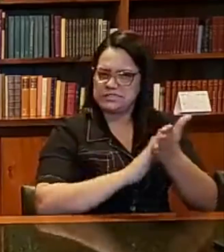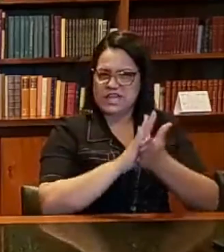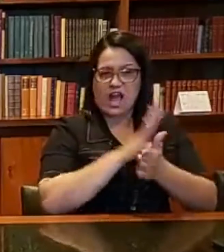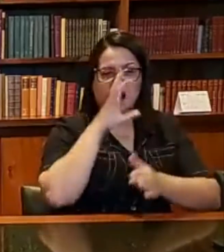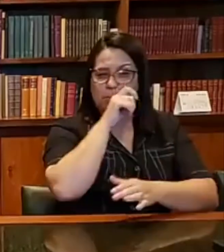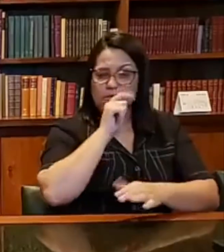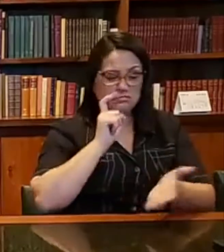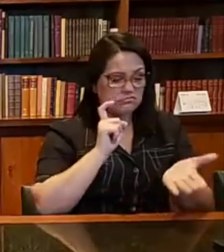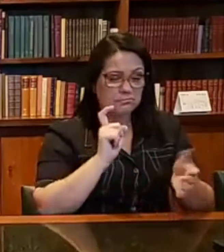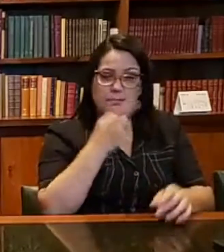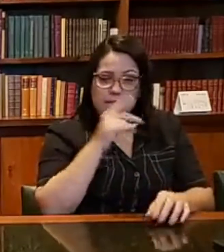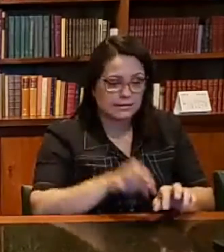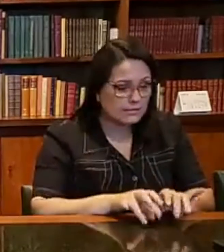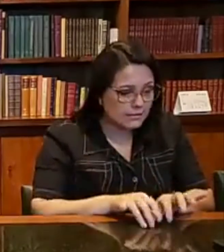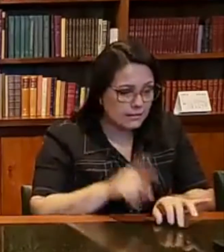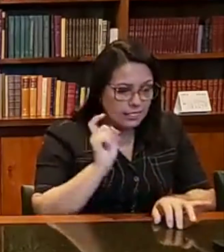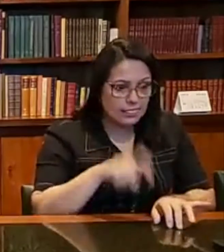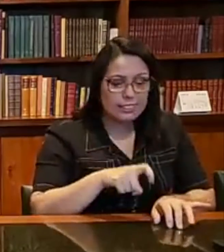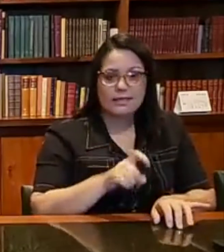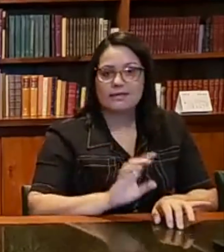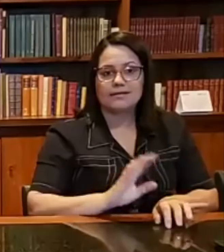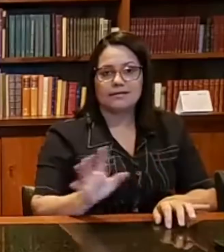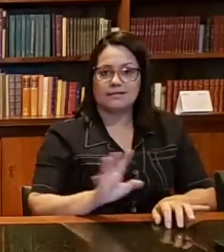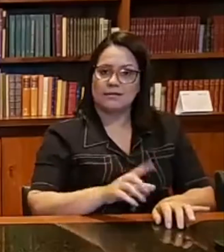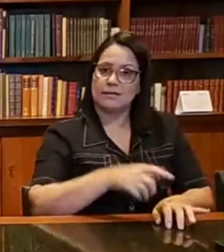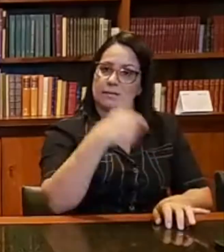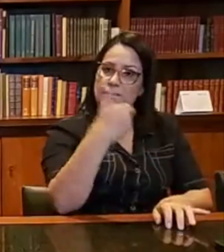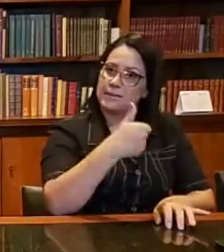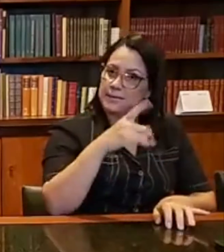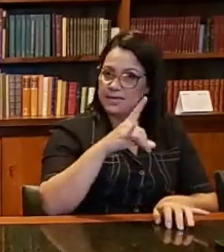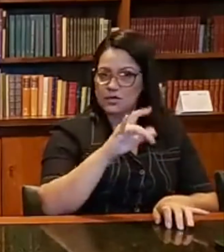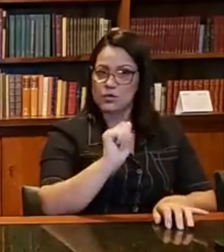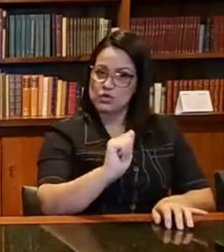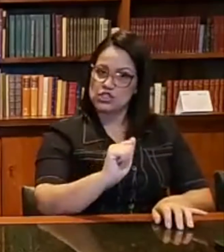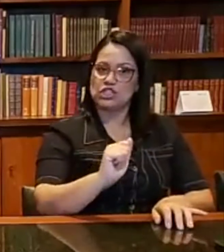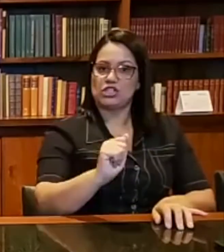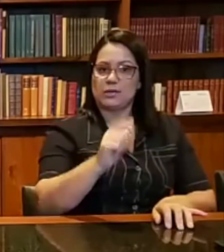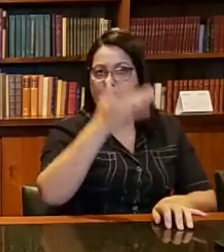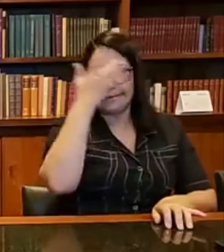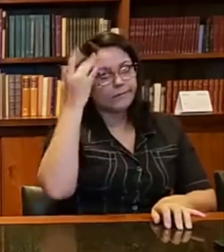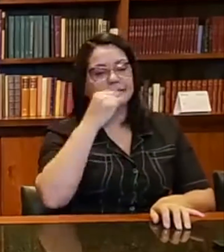vai para... Não é para todo mundo, é para quem é o primeiro dia, isso,